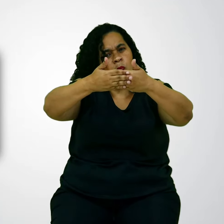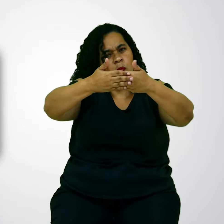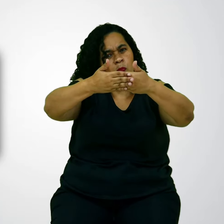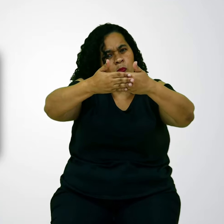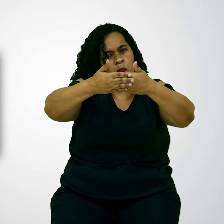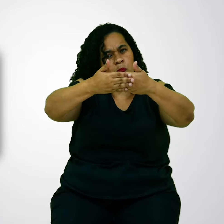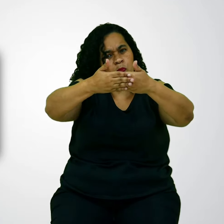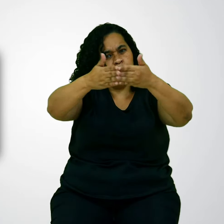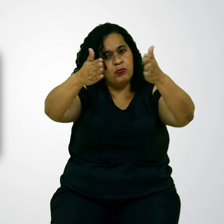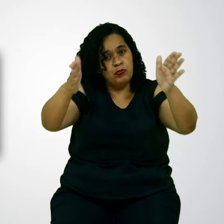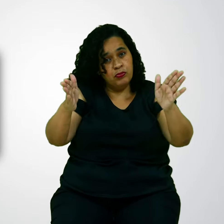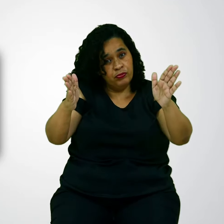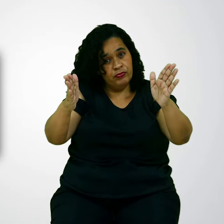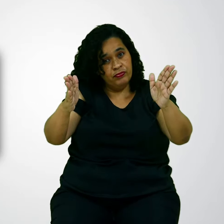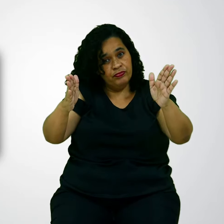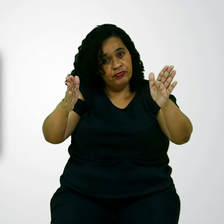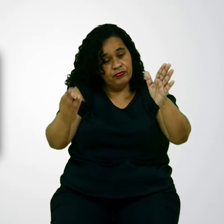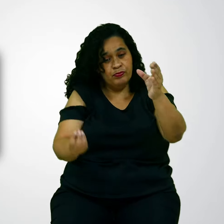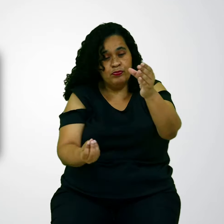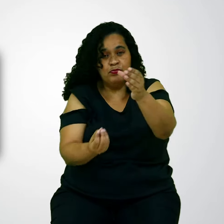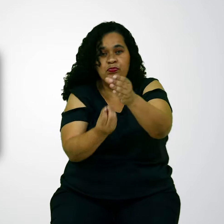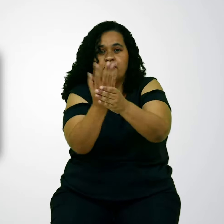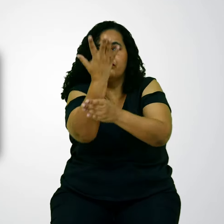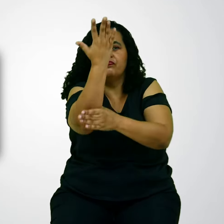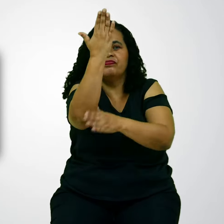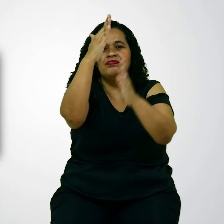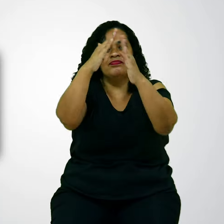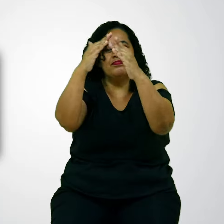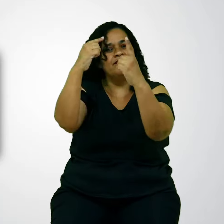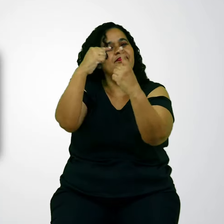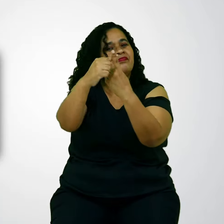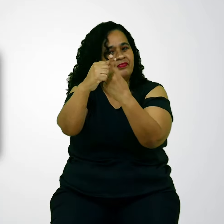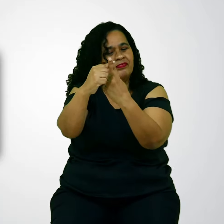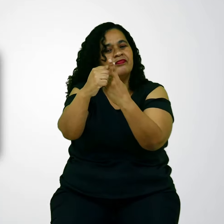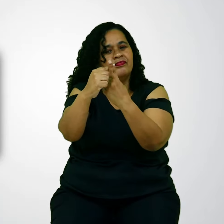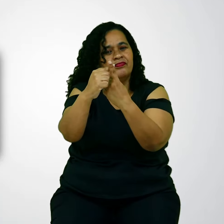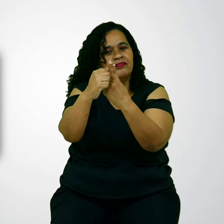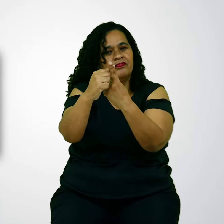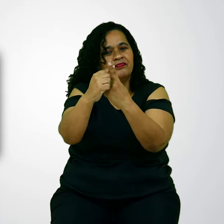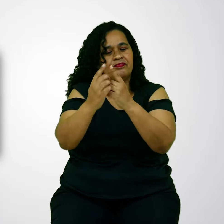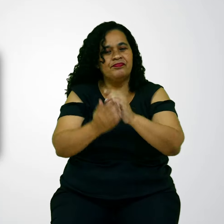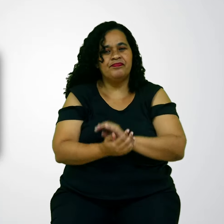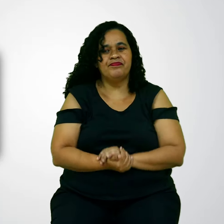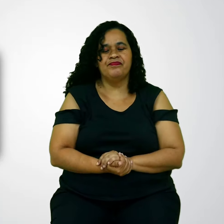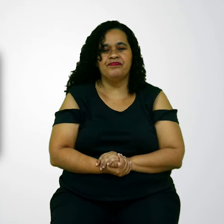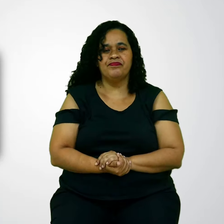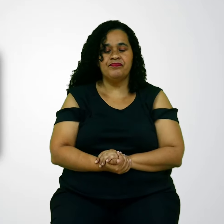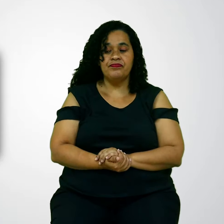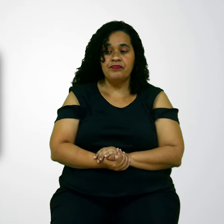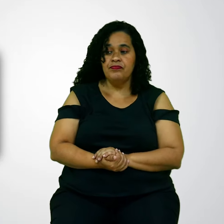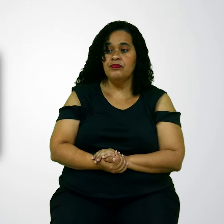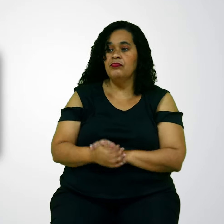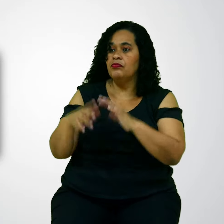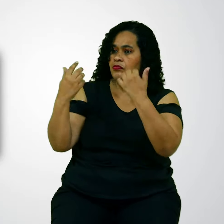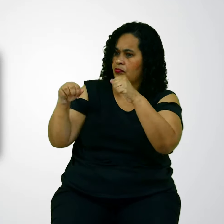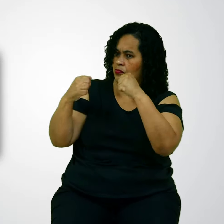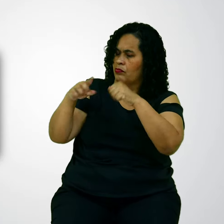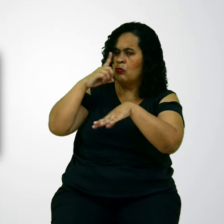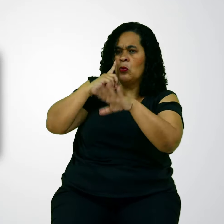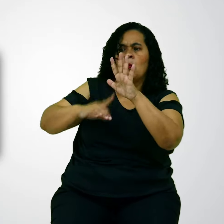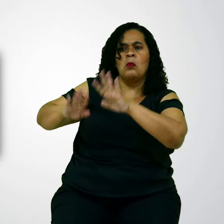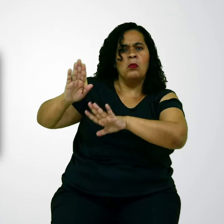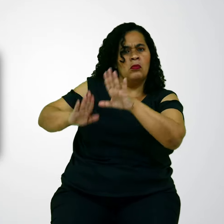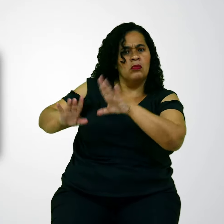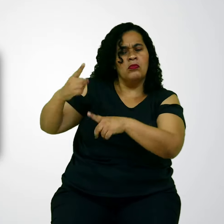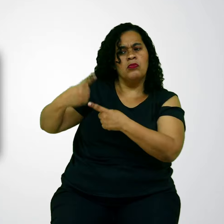O reino desce, a porta do reino seria a igreja. Então a gente precisa tomar muito cuidado com isso, porque a porta ela